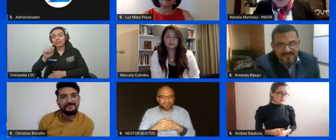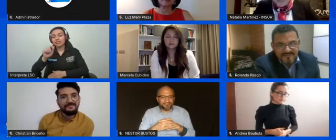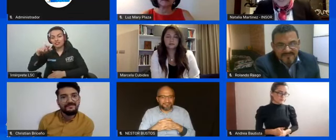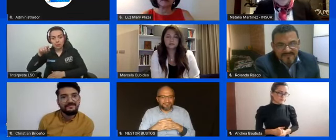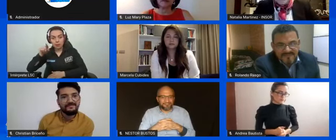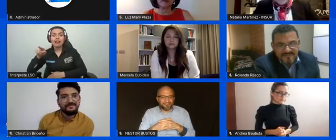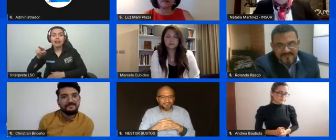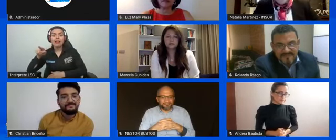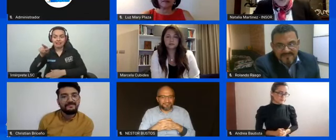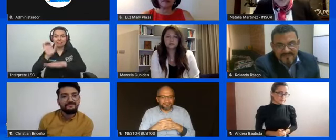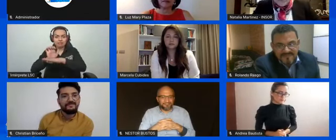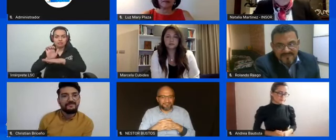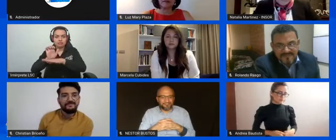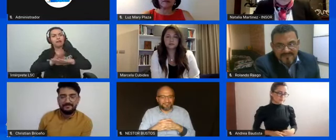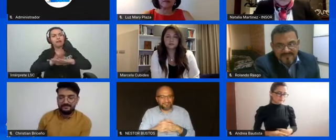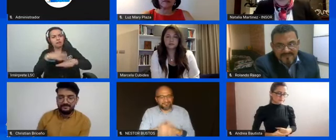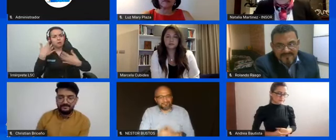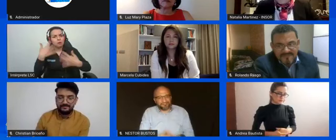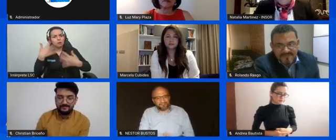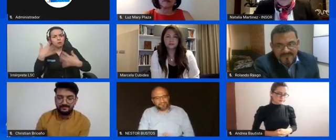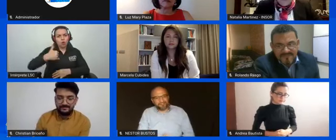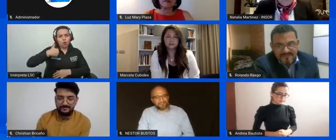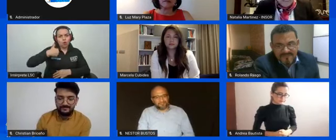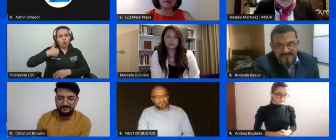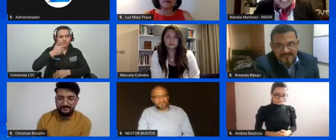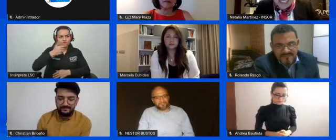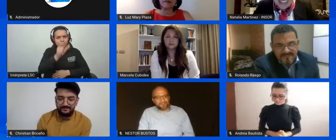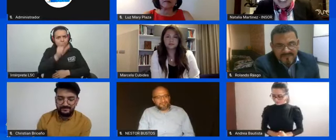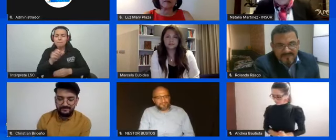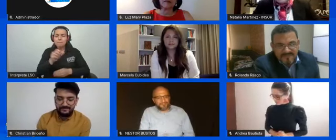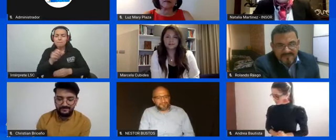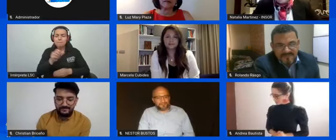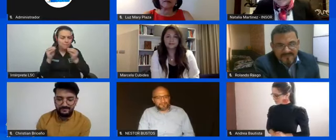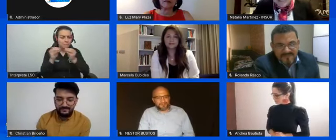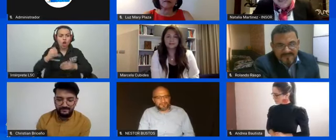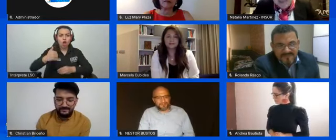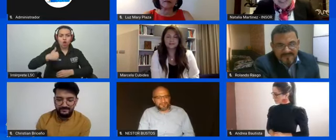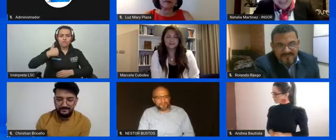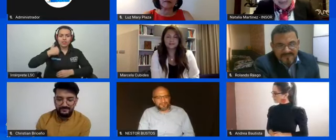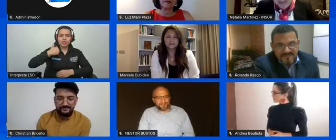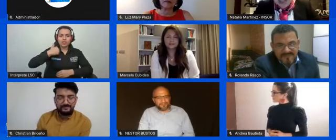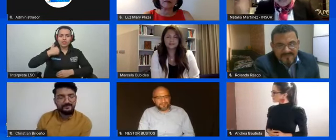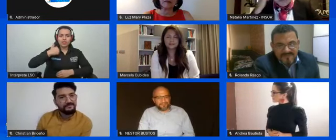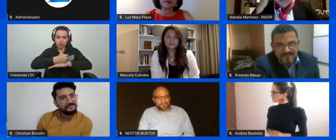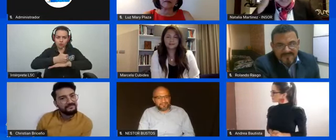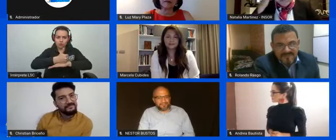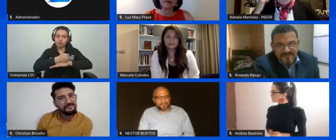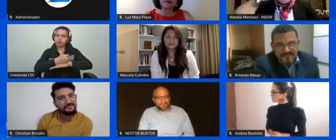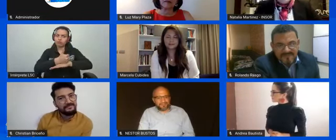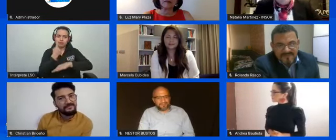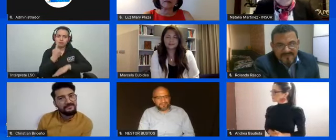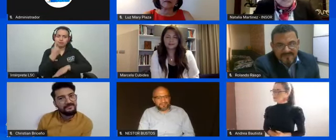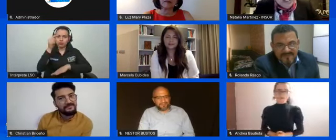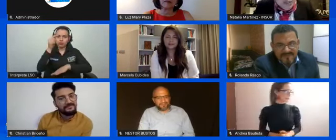servidoras públicas, más jóvenes del país en un cargo directivo. Bienvenida, Marcela. Gracias también a ti por aceptar